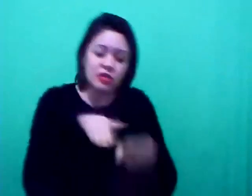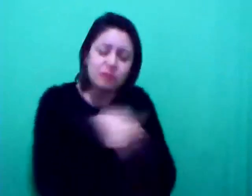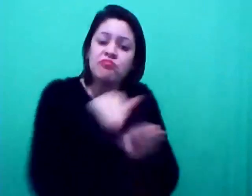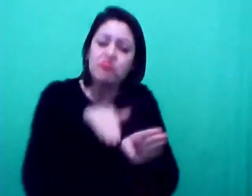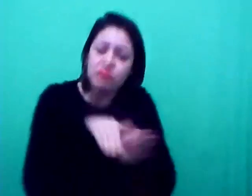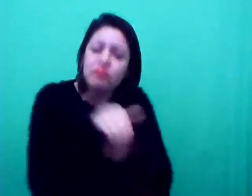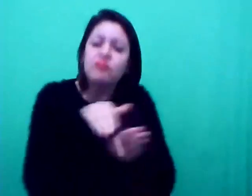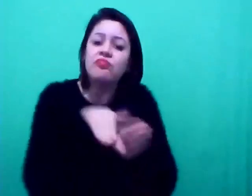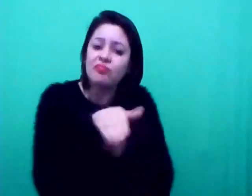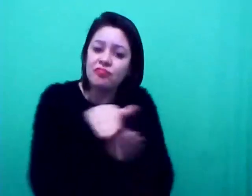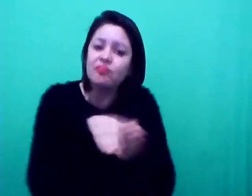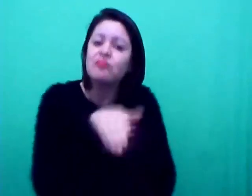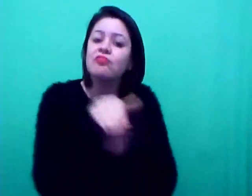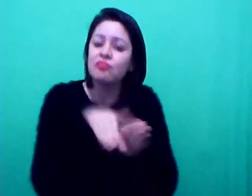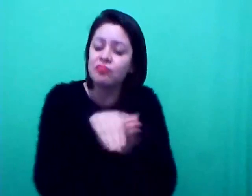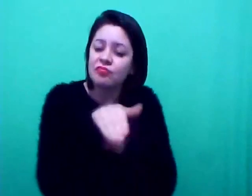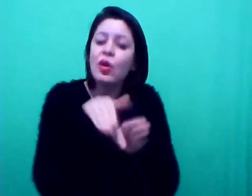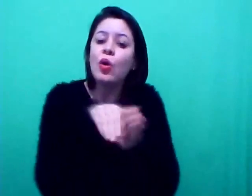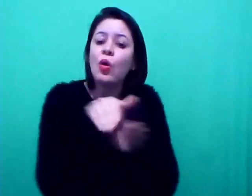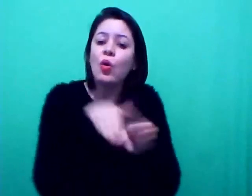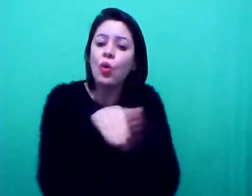Mas na verdade você tem responsabilidade sim, né?